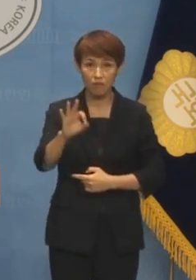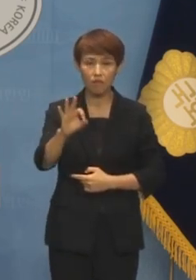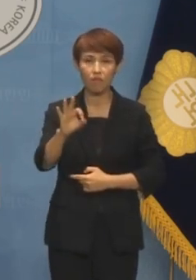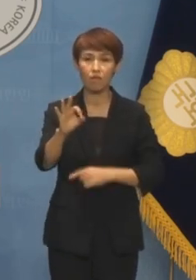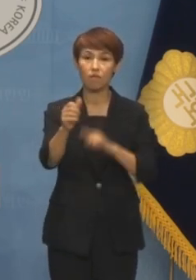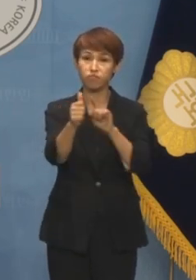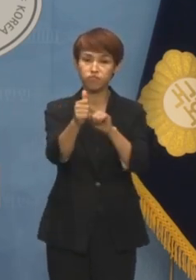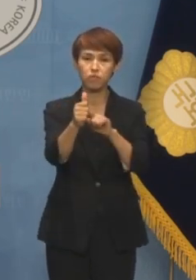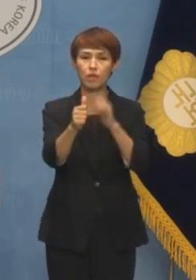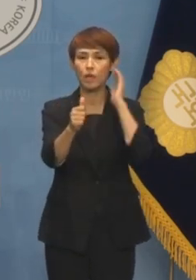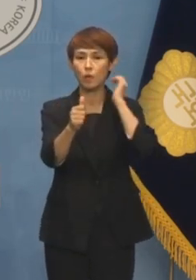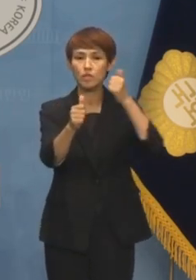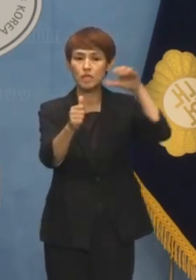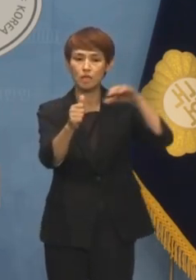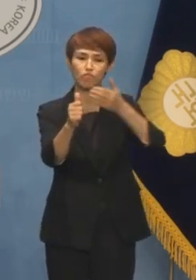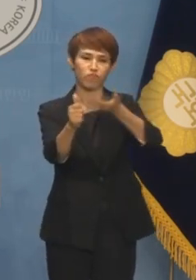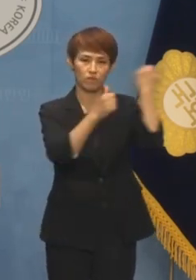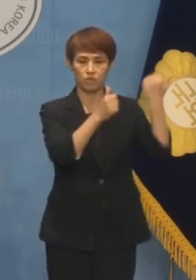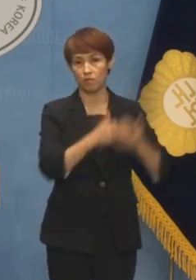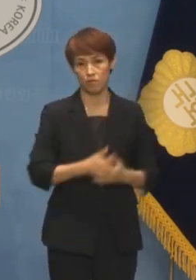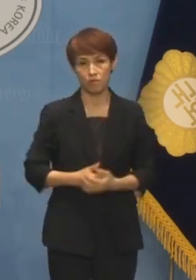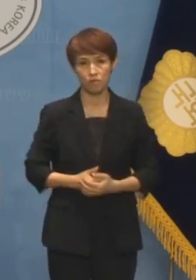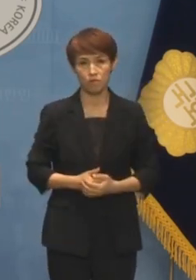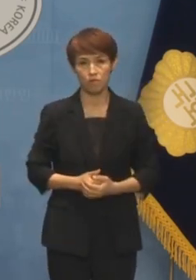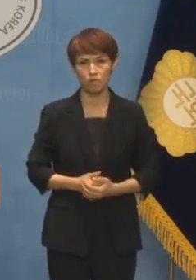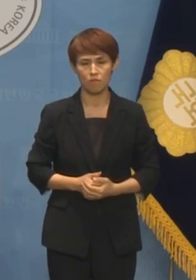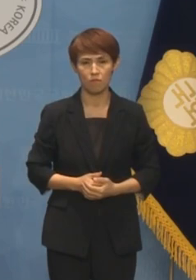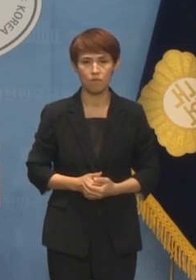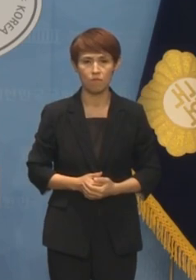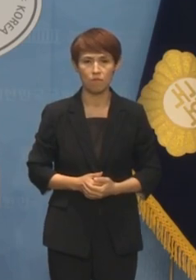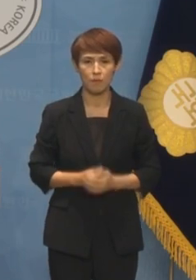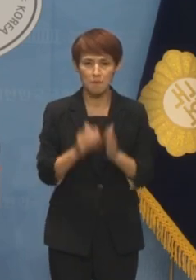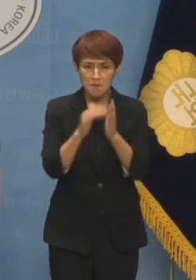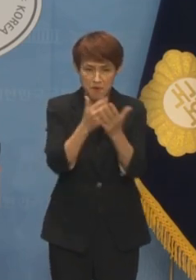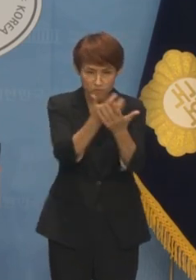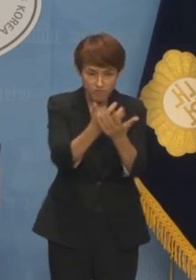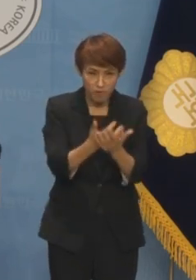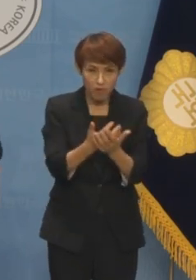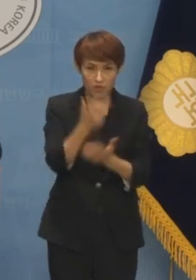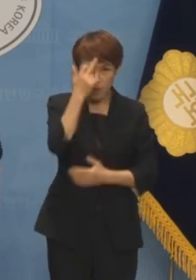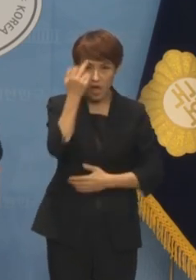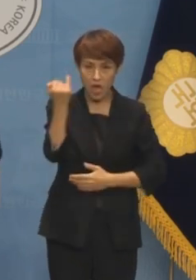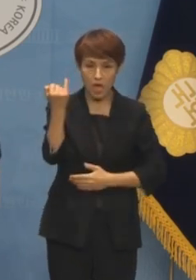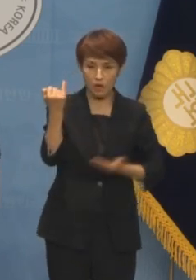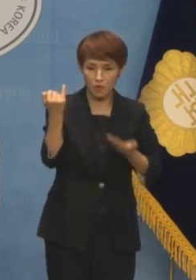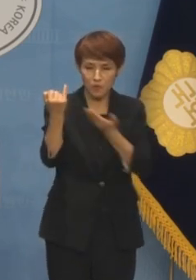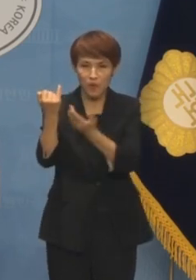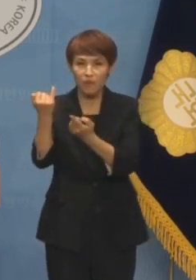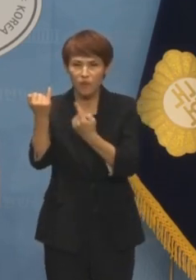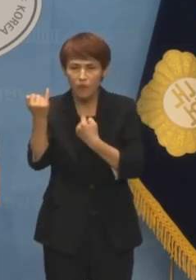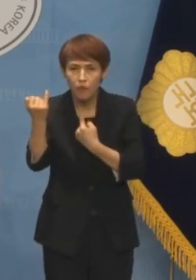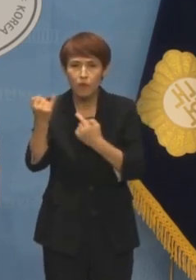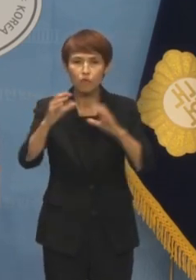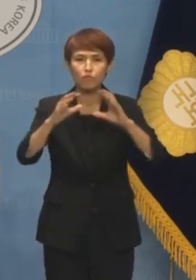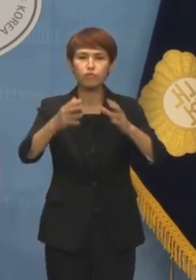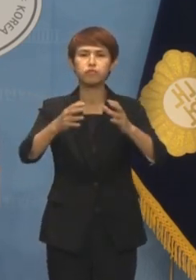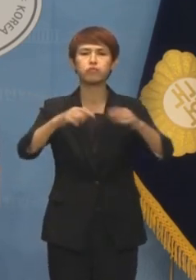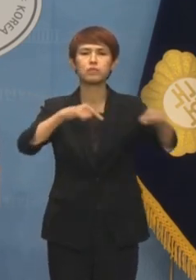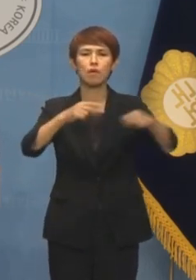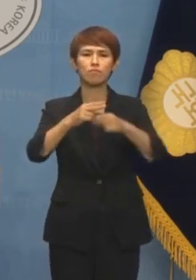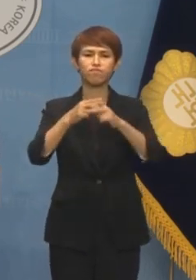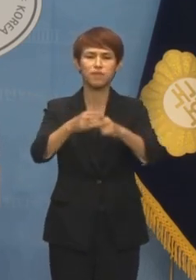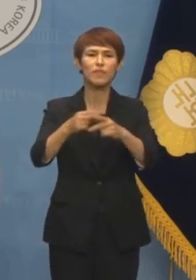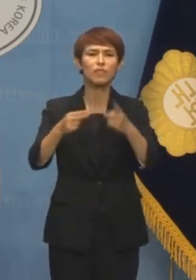비서관을 대통령실로 불러들였습니다. 기밀문서를 최순실 씨에게 유출한 국정농단의